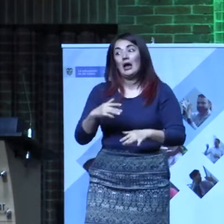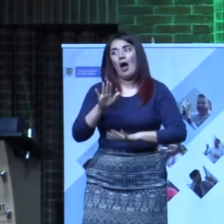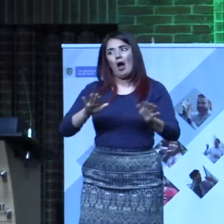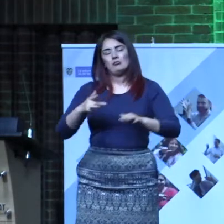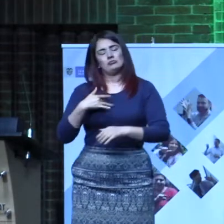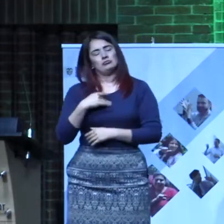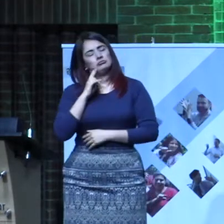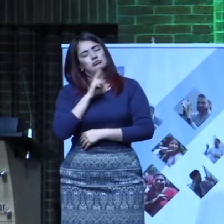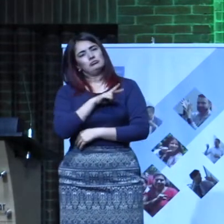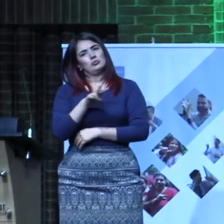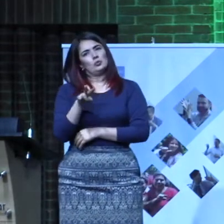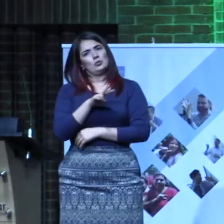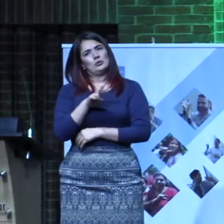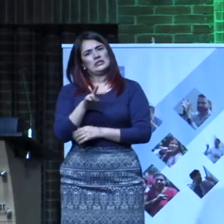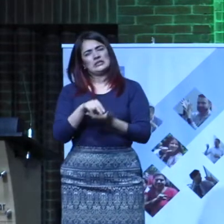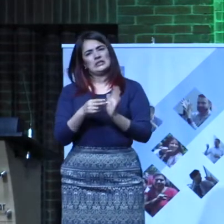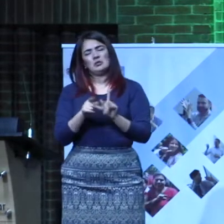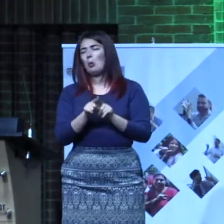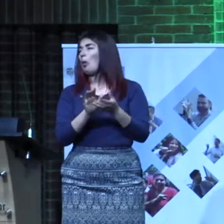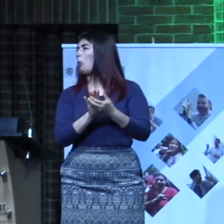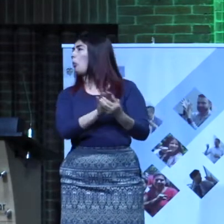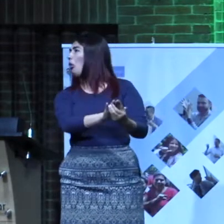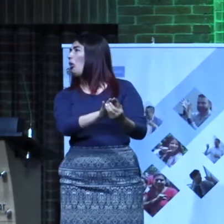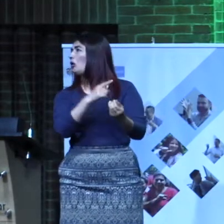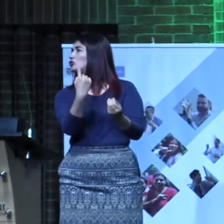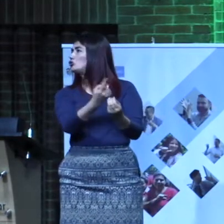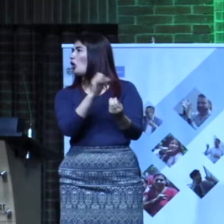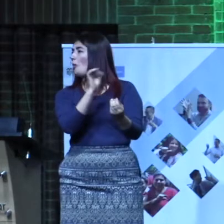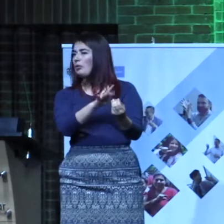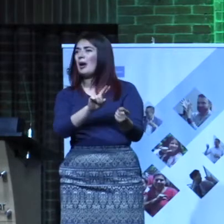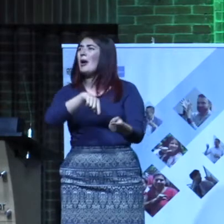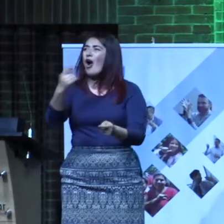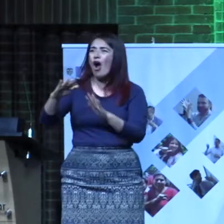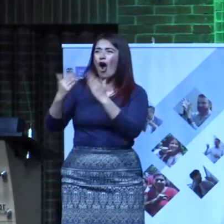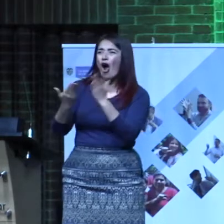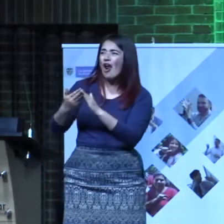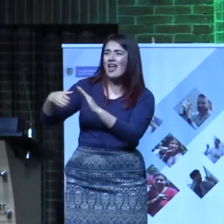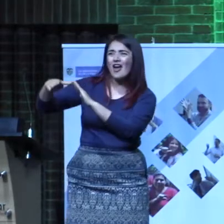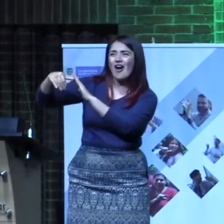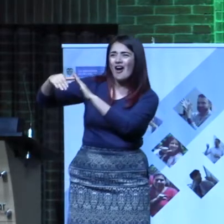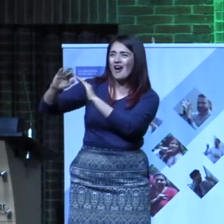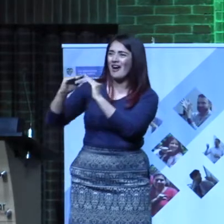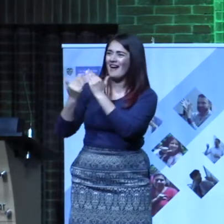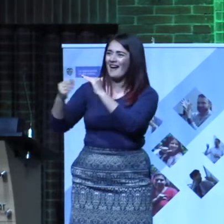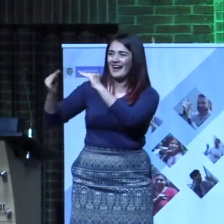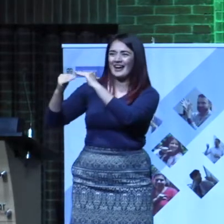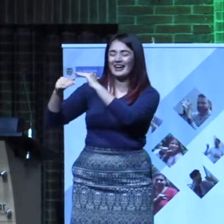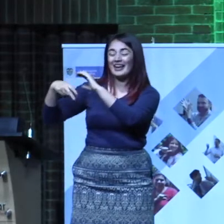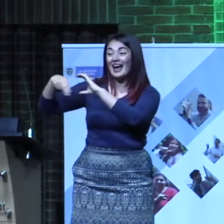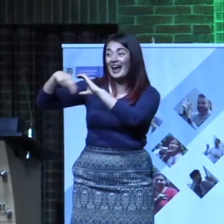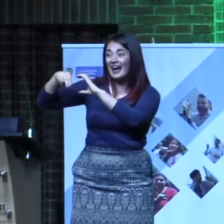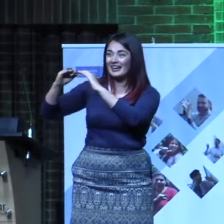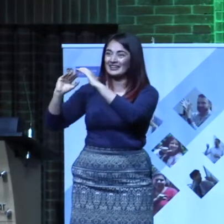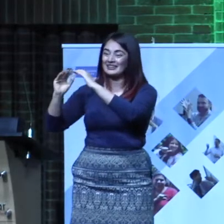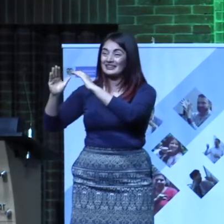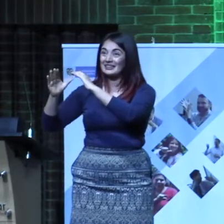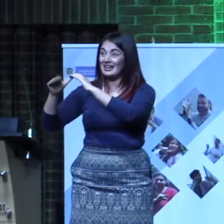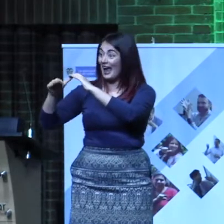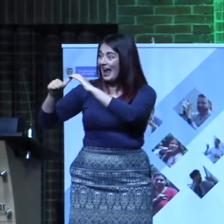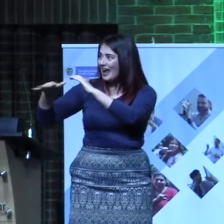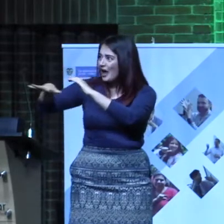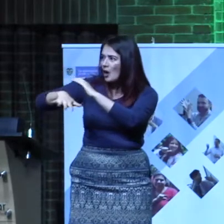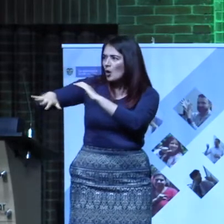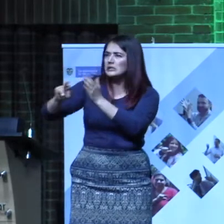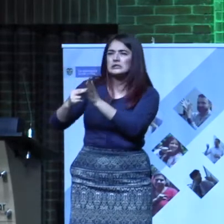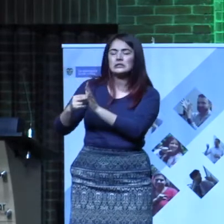veces que esta labor puede ser solitaria. Lo mismo pasa en el Jardín Argelia. Si ustedes se dieron cuenta, lo que sucede en el Jardín Argelia es excepcional, es